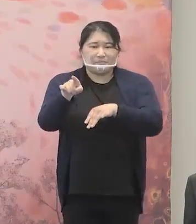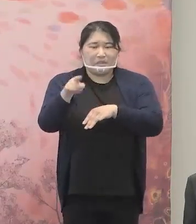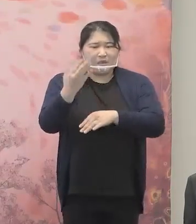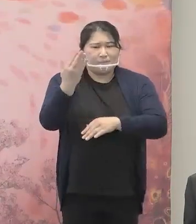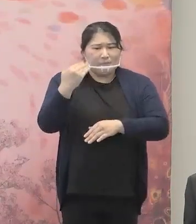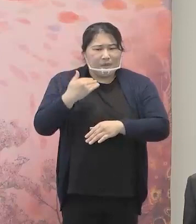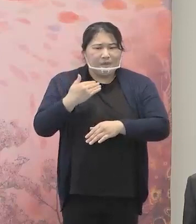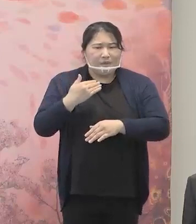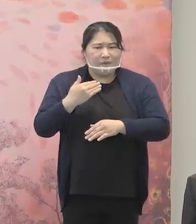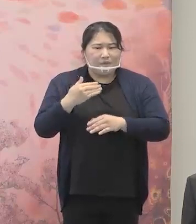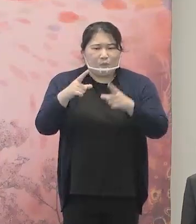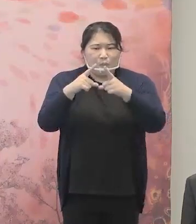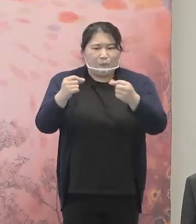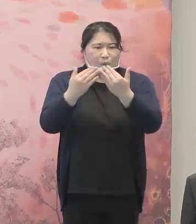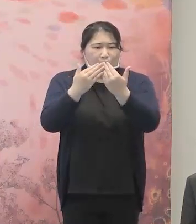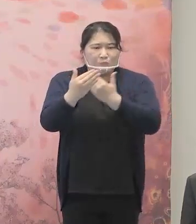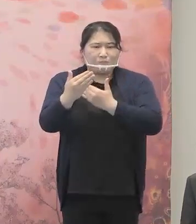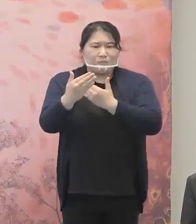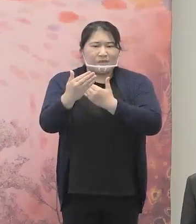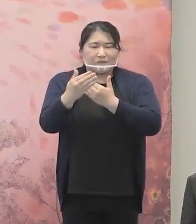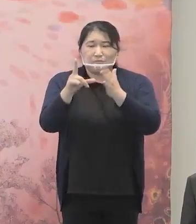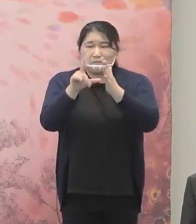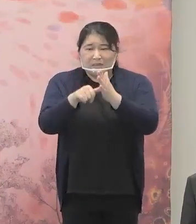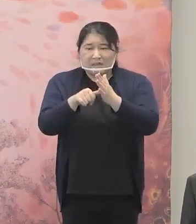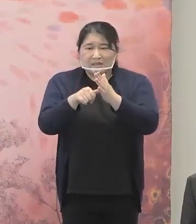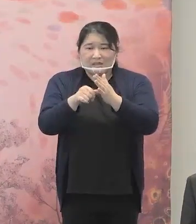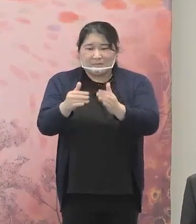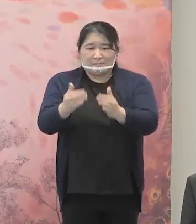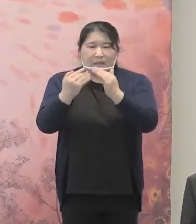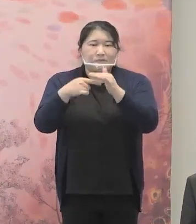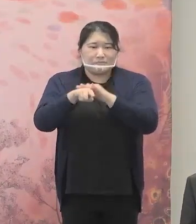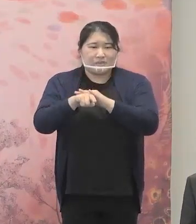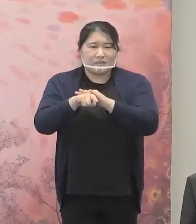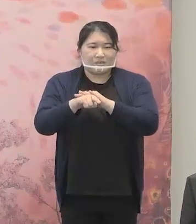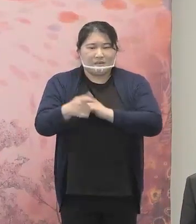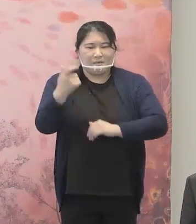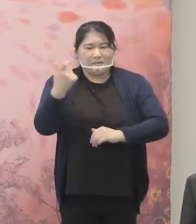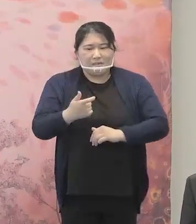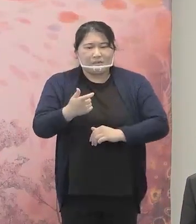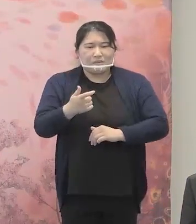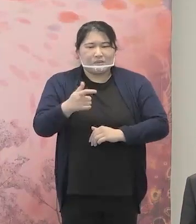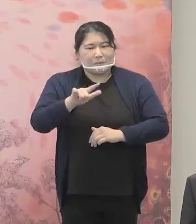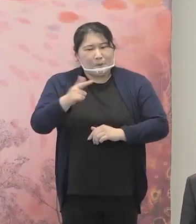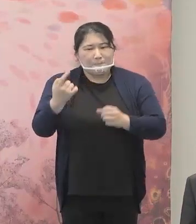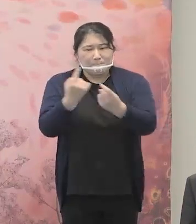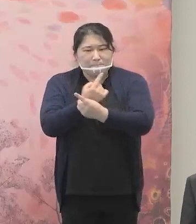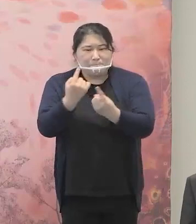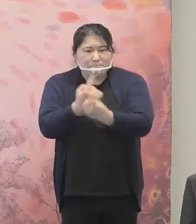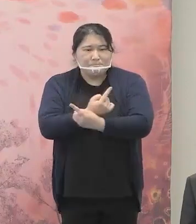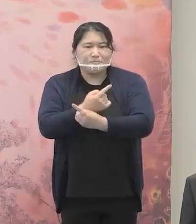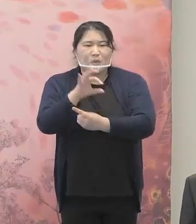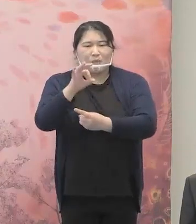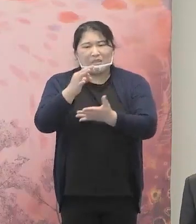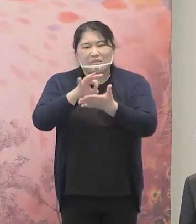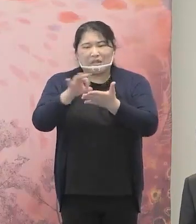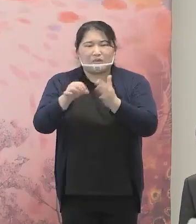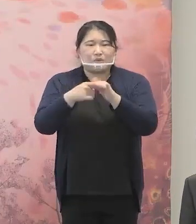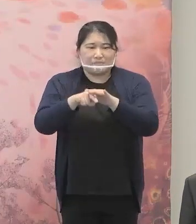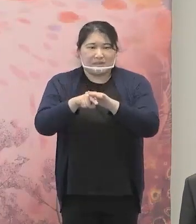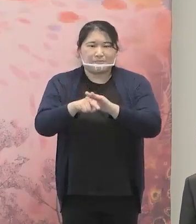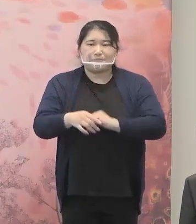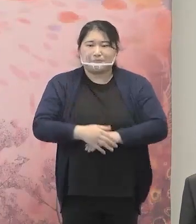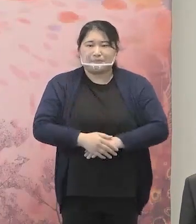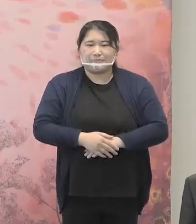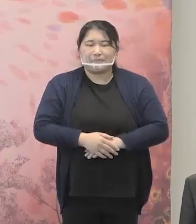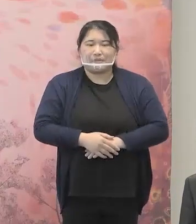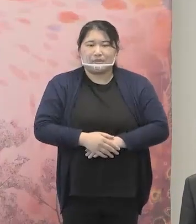国体での建設ですので、それだけ大変維持費等もかかっているところの建て替えになります。また青森総